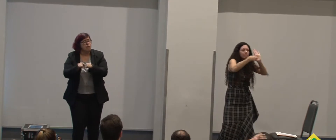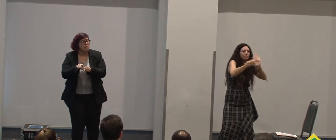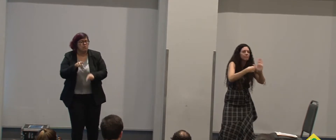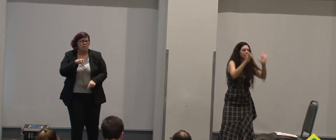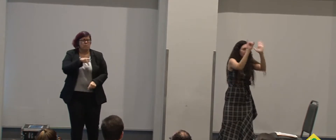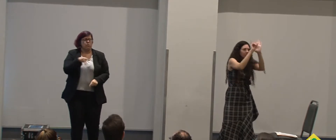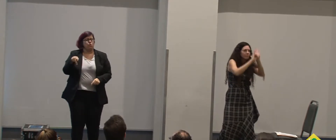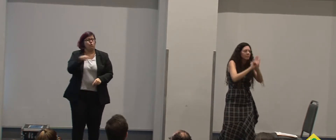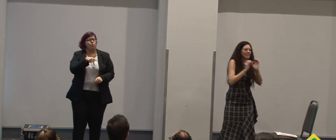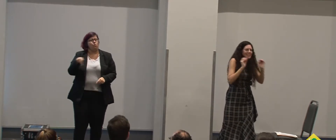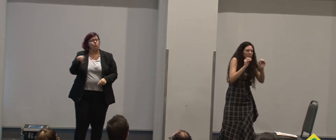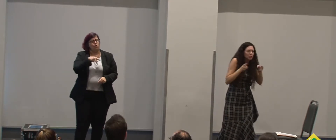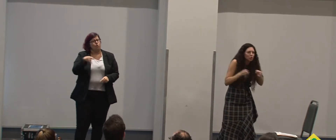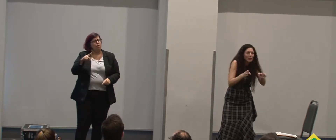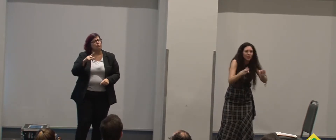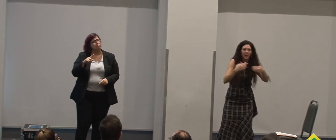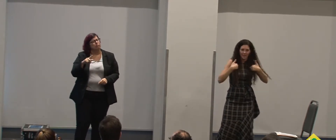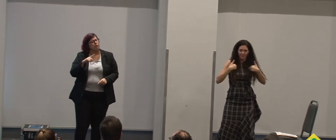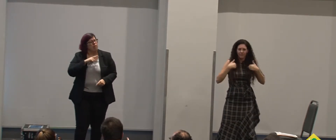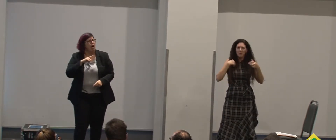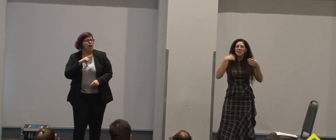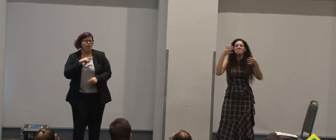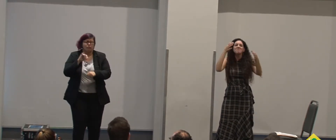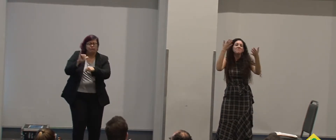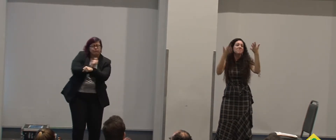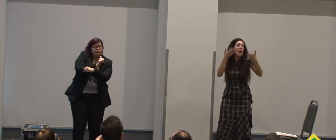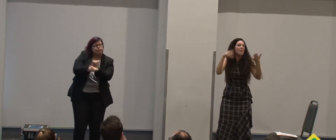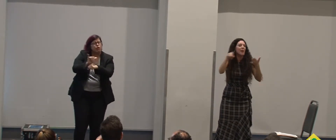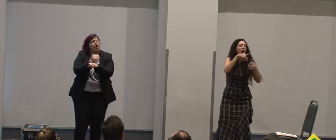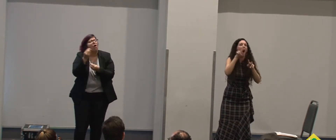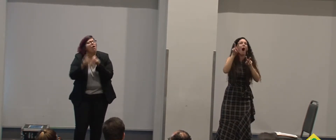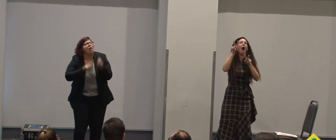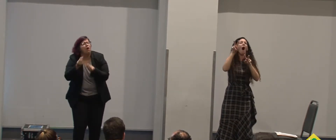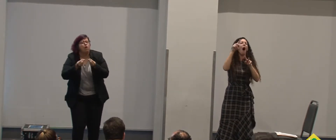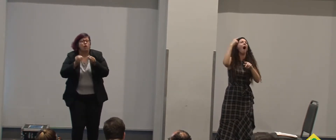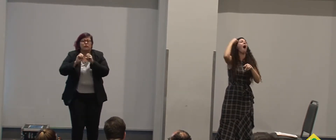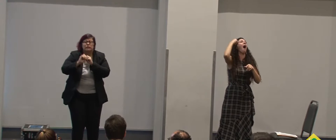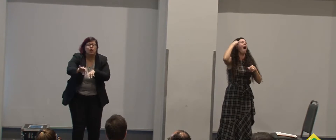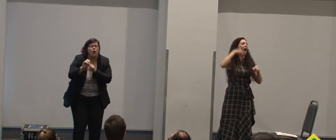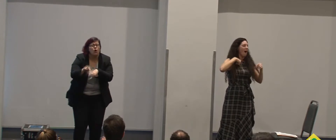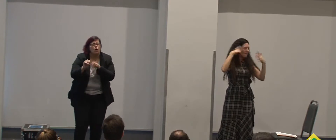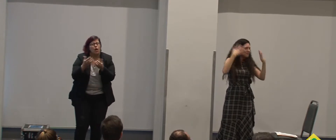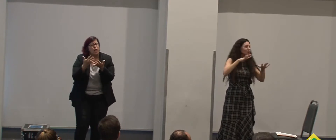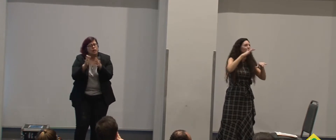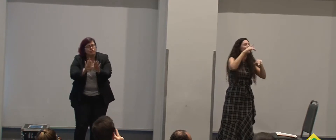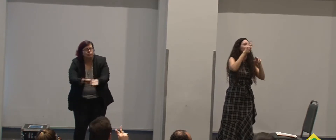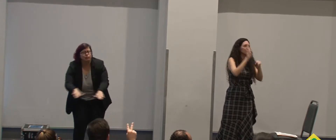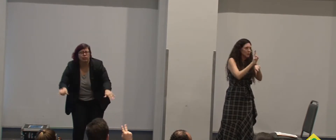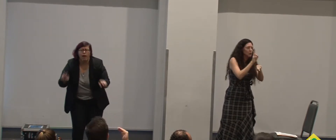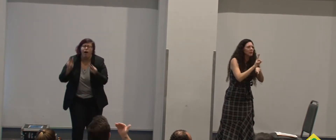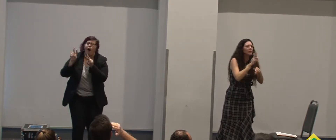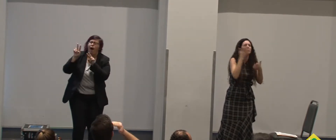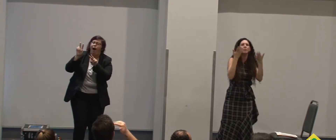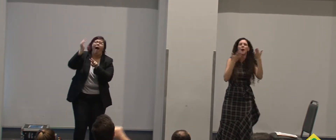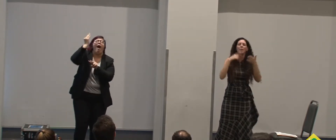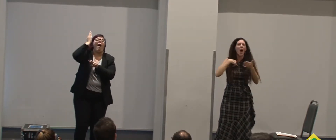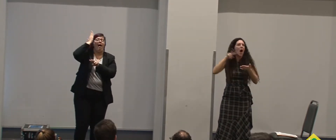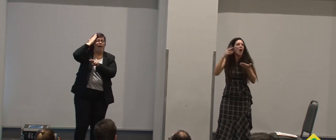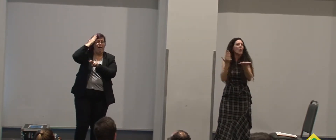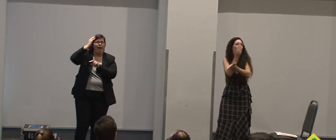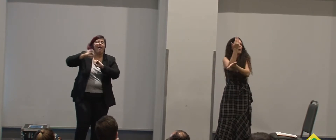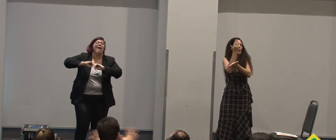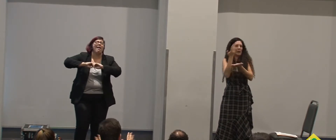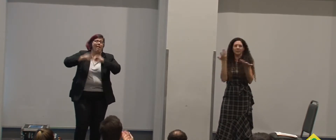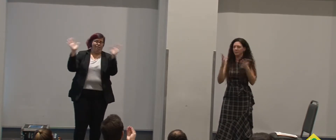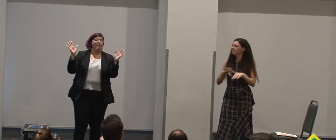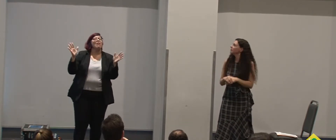do português escrito. O professor, como mediador, ele cria estratégias de ensino para as